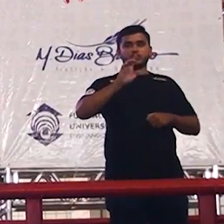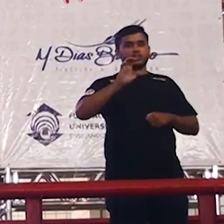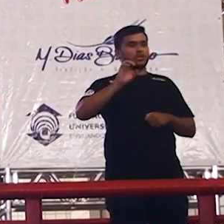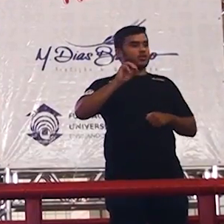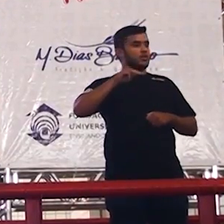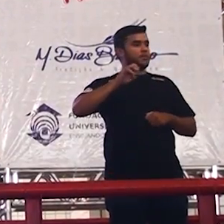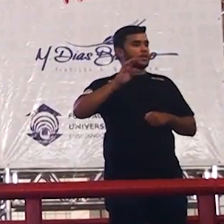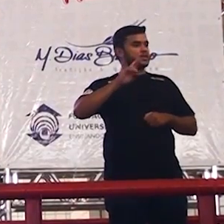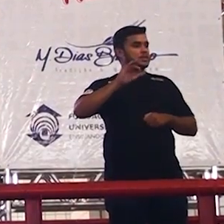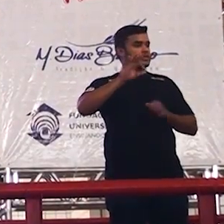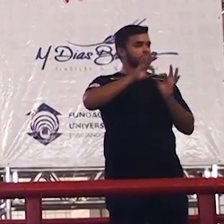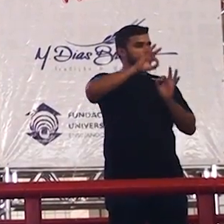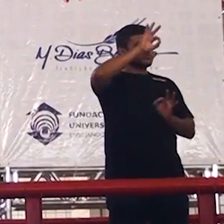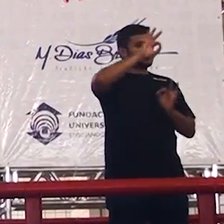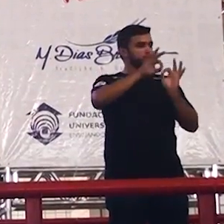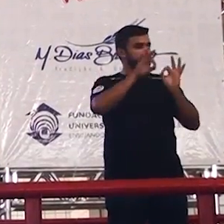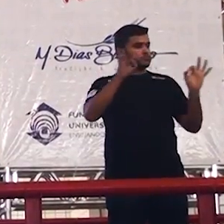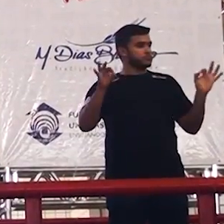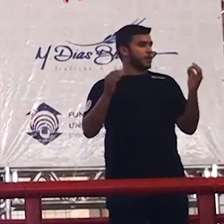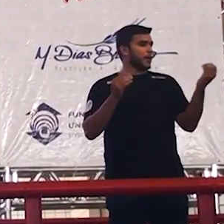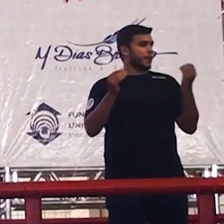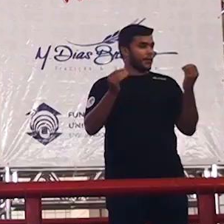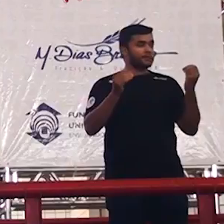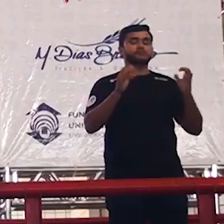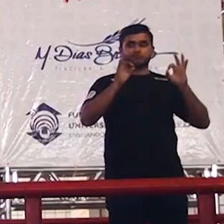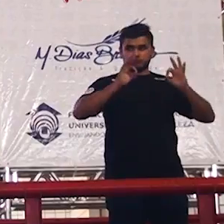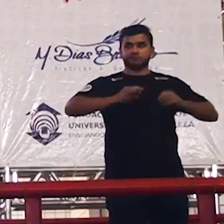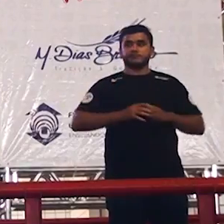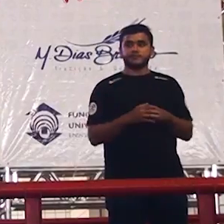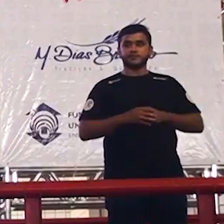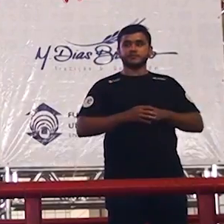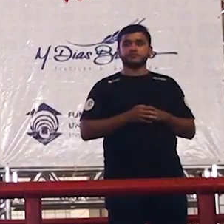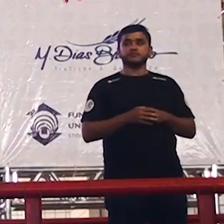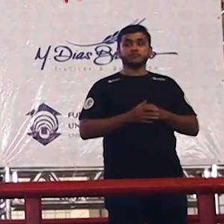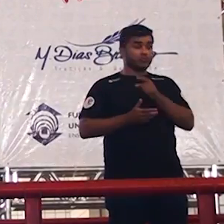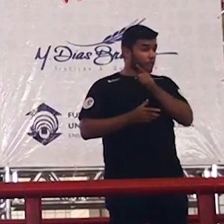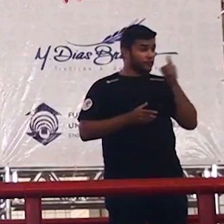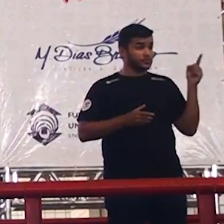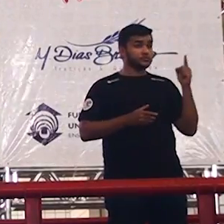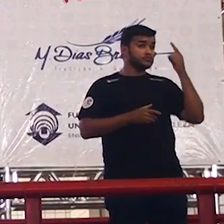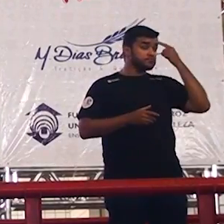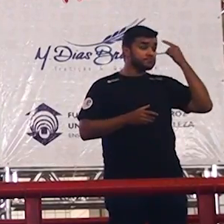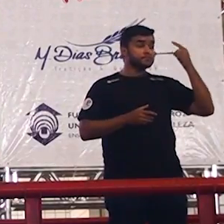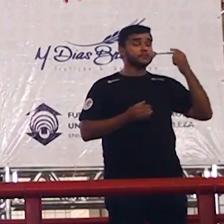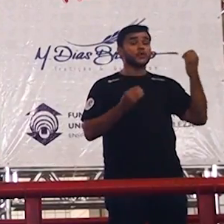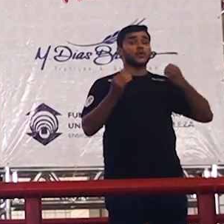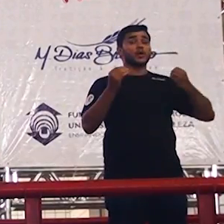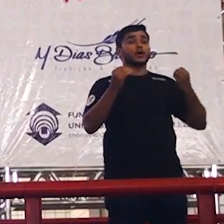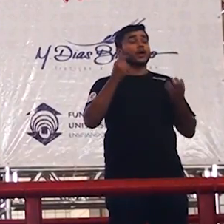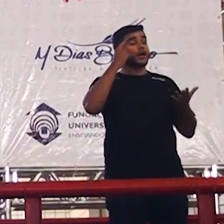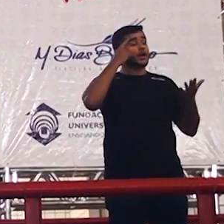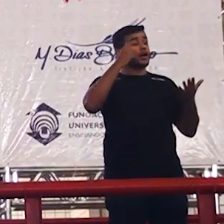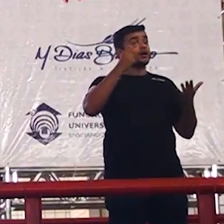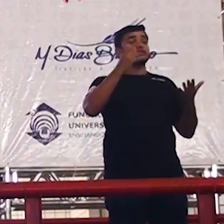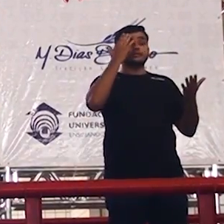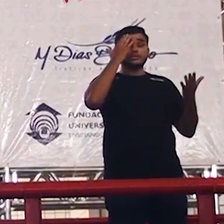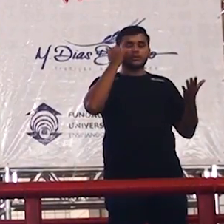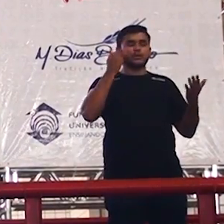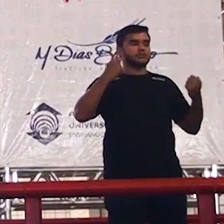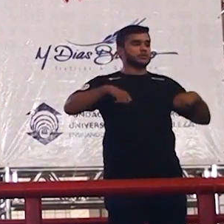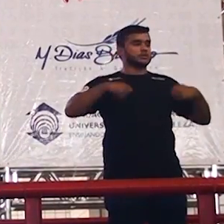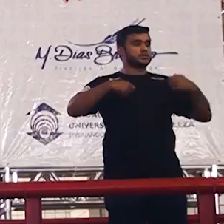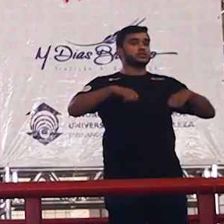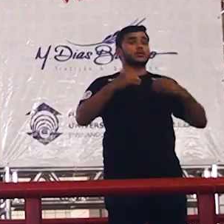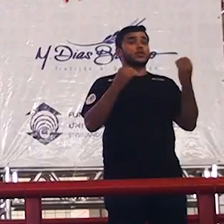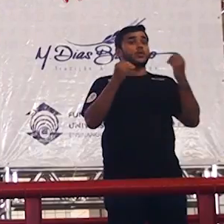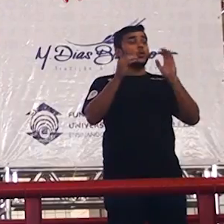matemática, geometria é o assunto que mais cai. Então, vocês não podem deixar de saber